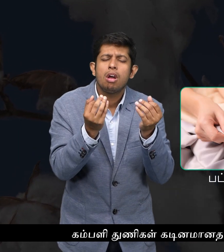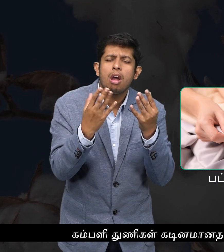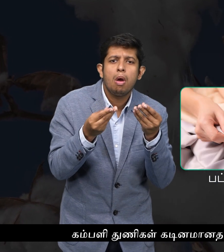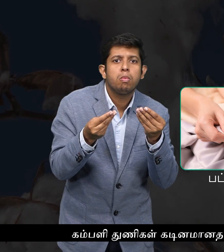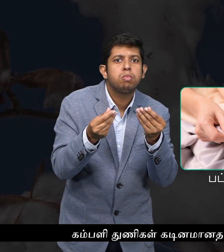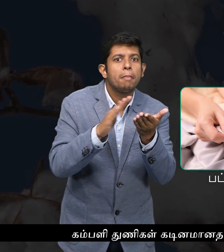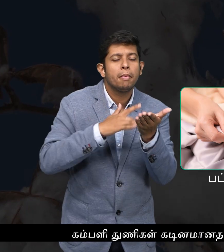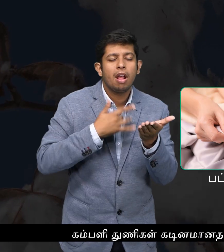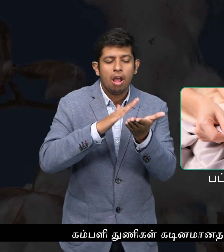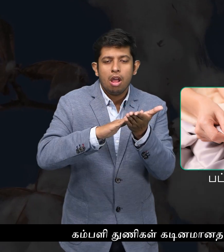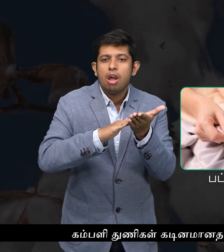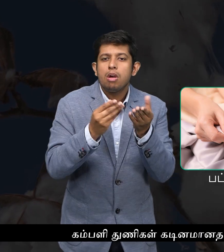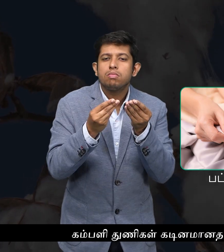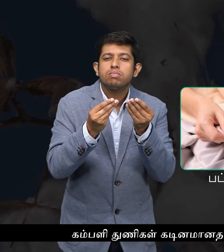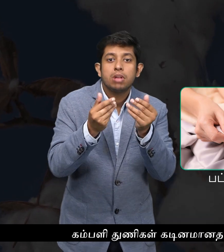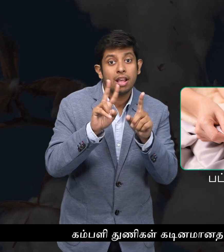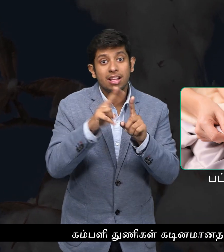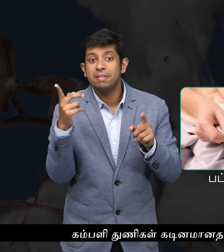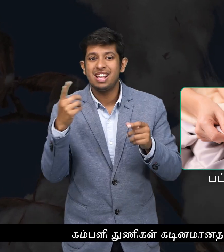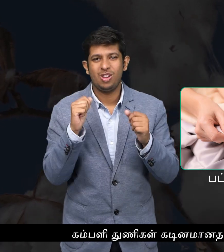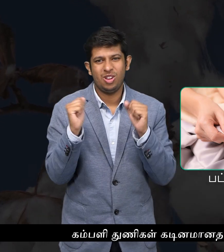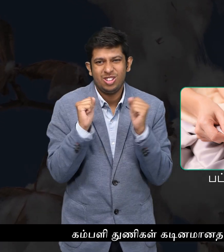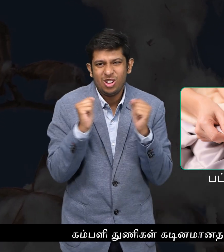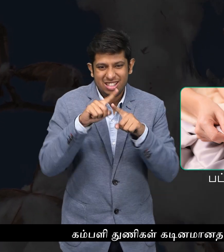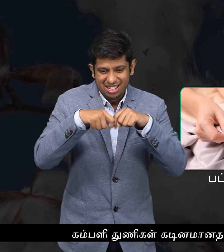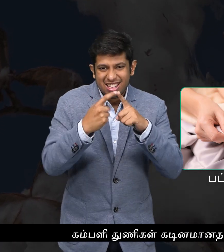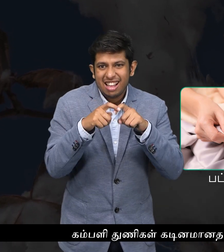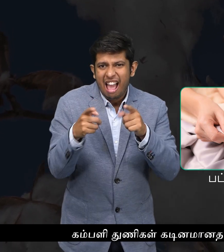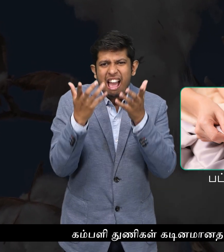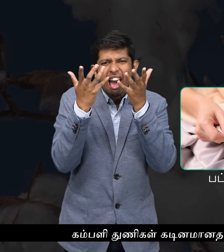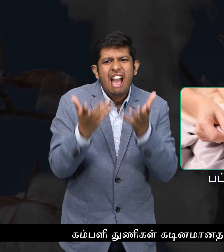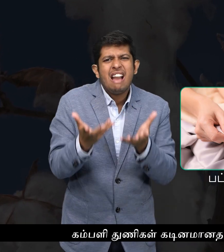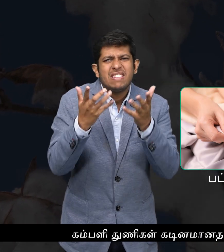கம்பளி துணிகள் கடினமானதாகவும் மற்றும் கனமாகவும் இருக்கும்.